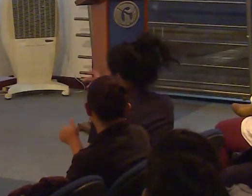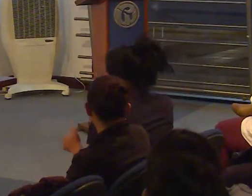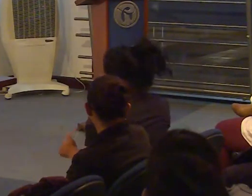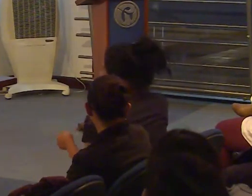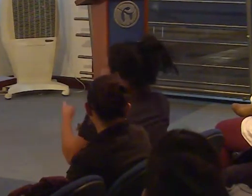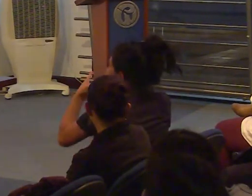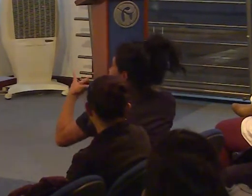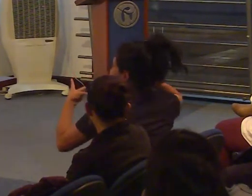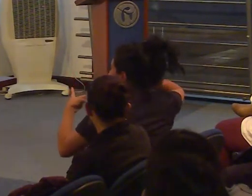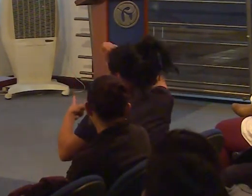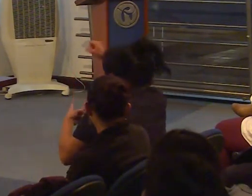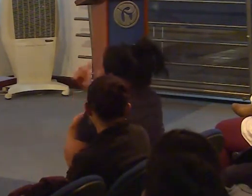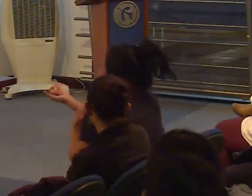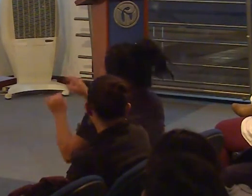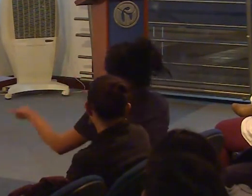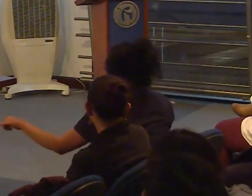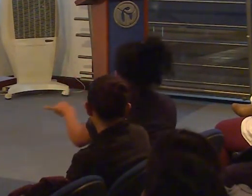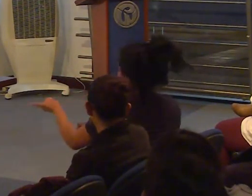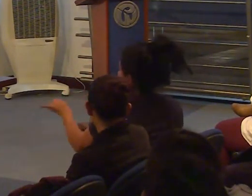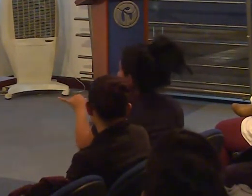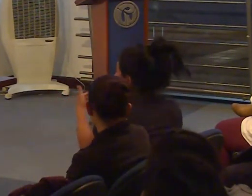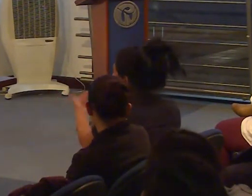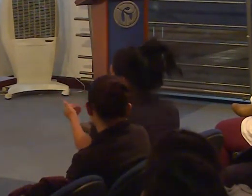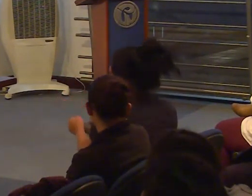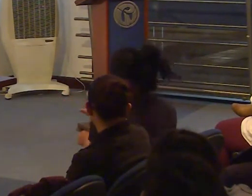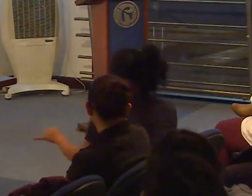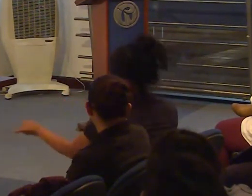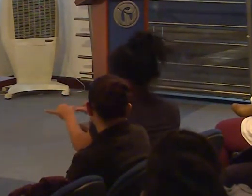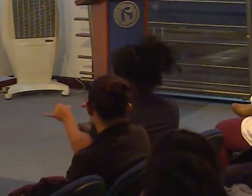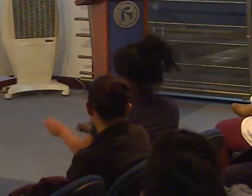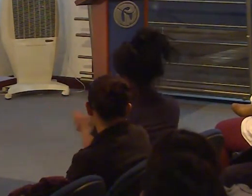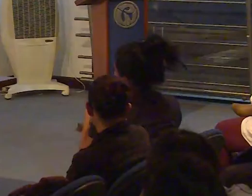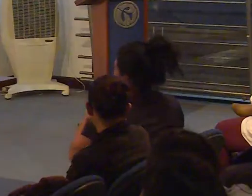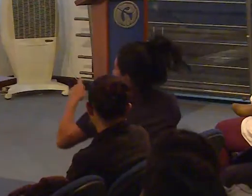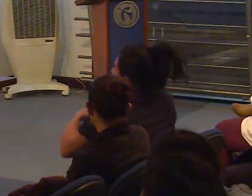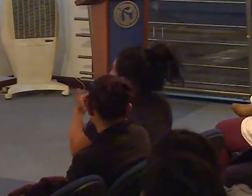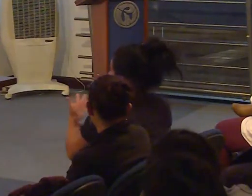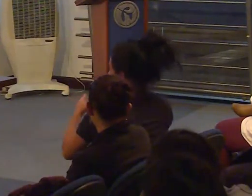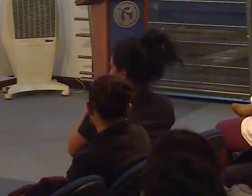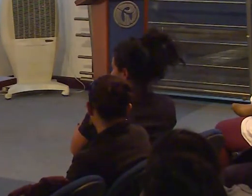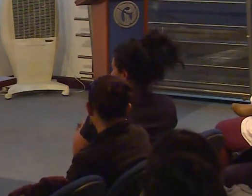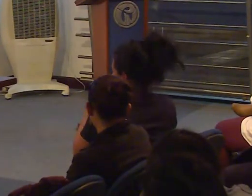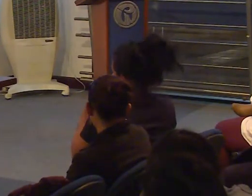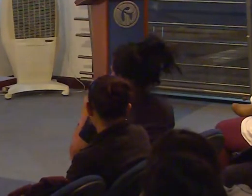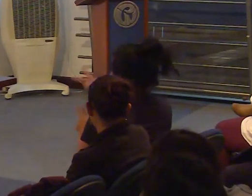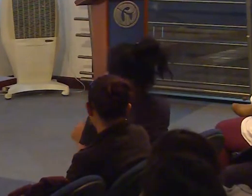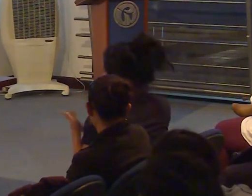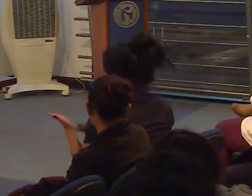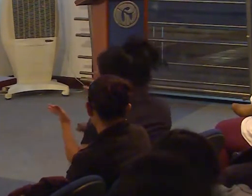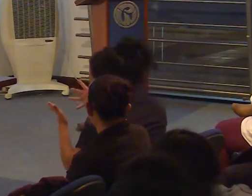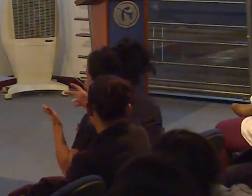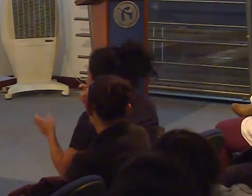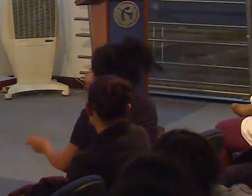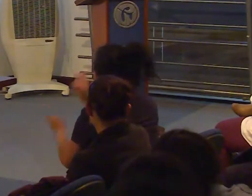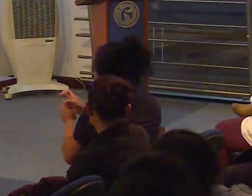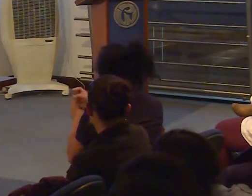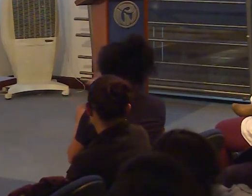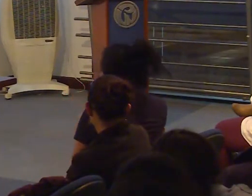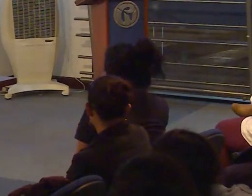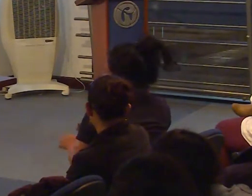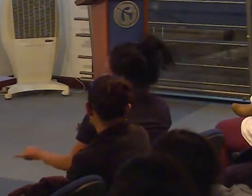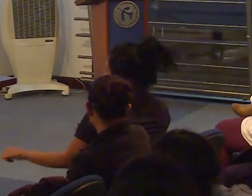pudieran también asumir la discapacidad, pues aparte de la cognitiva, de las que pues hay, quisiera pues mirar pues con las personas